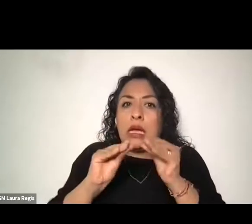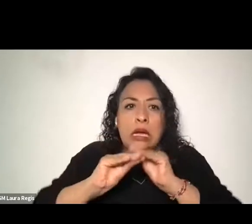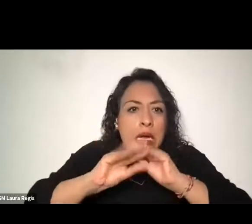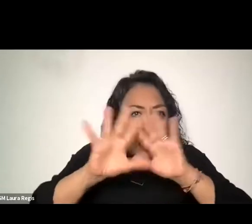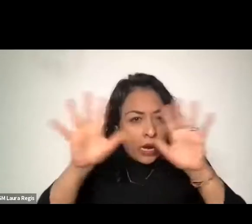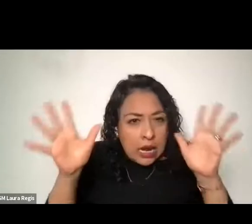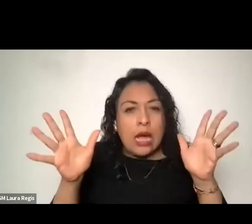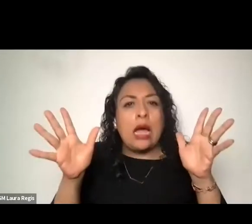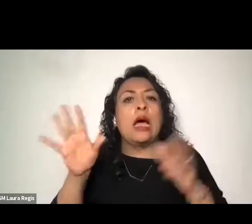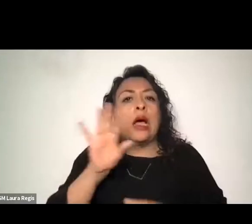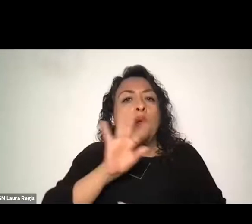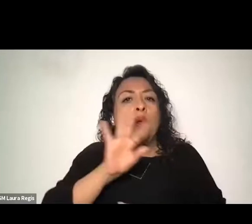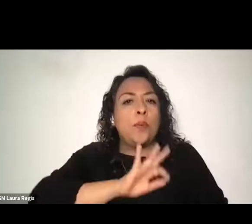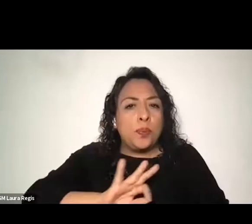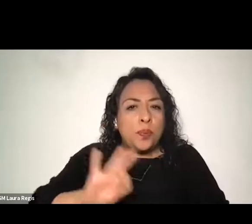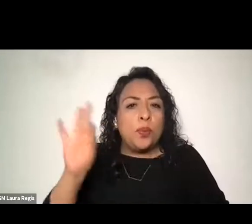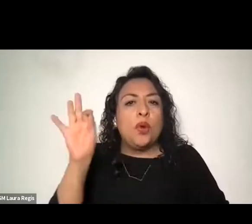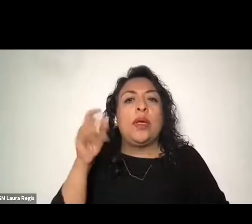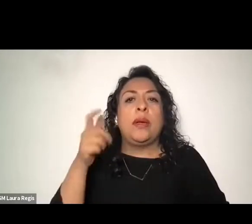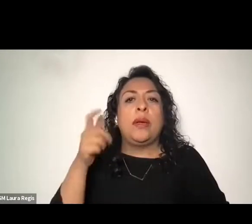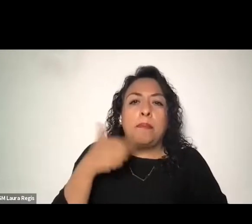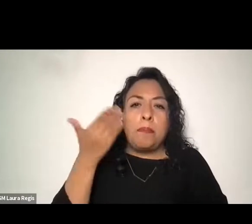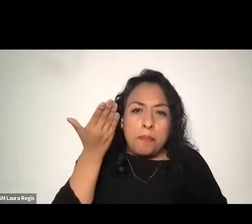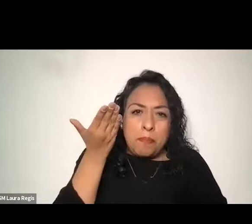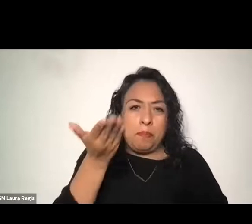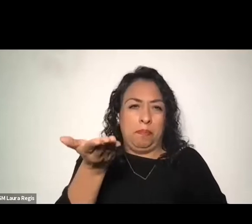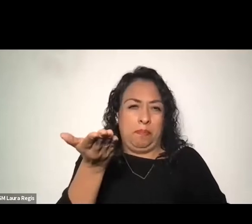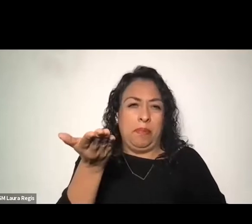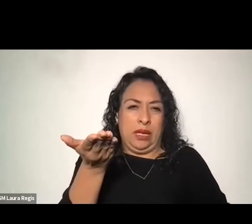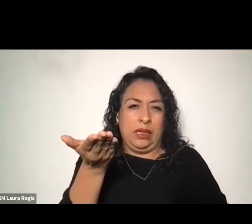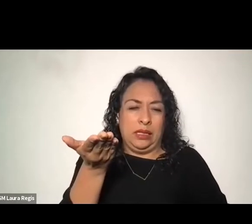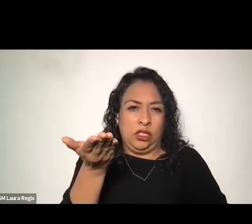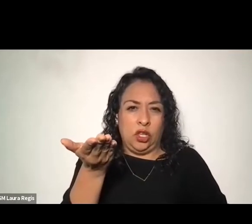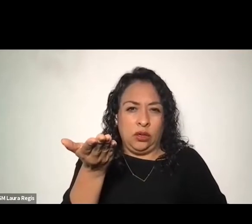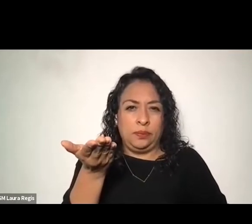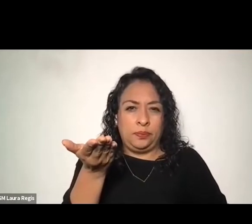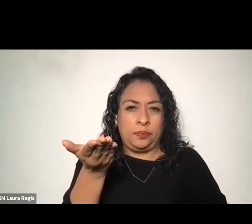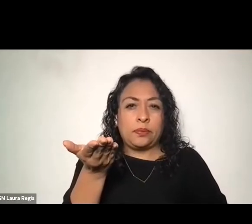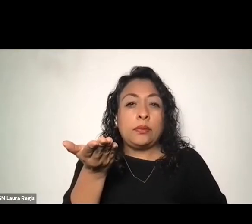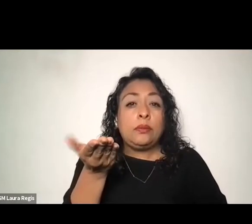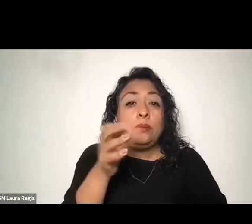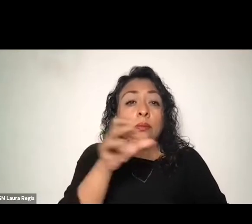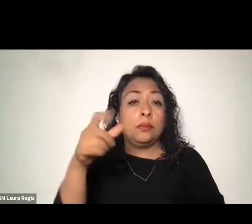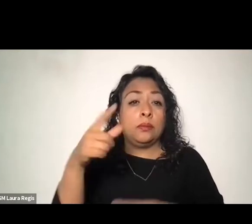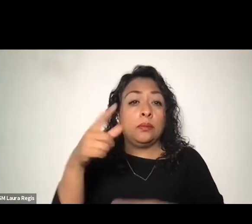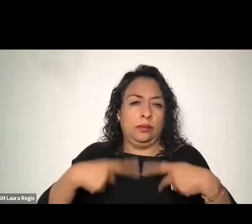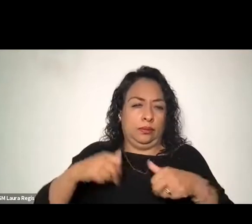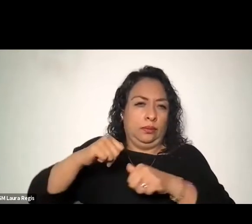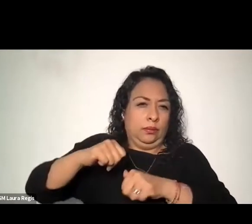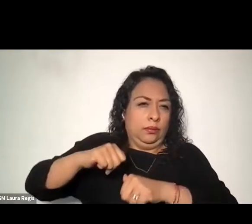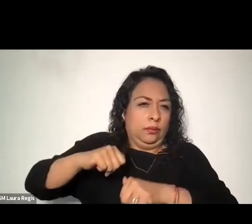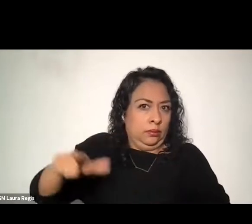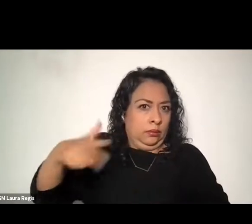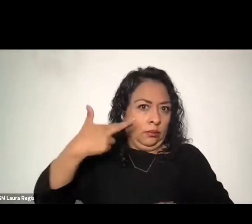hacer esta solicitud a las autoridades correspondientes